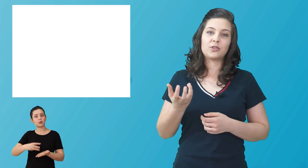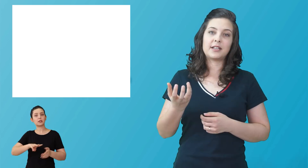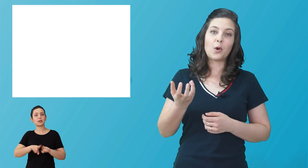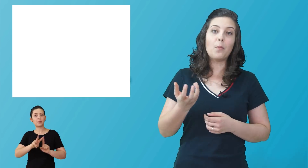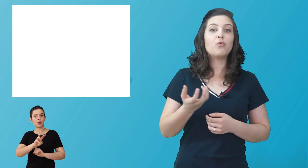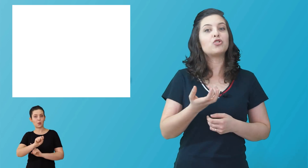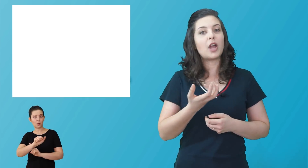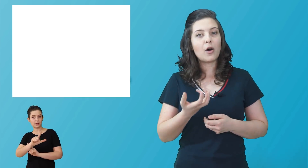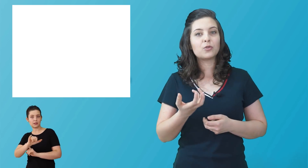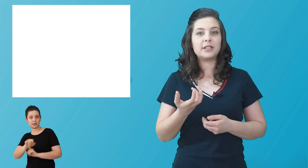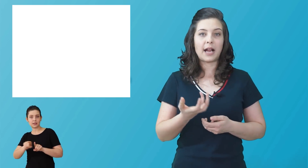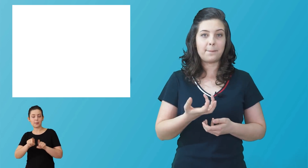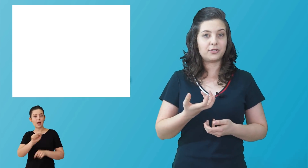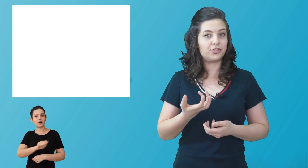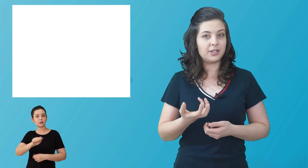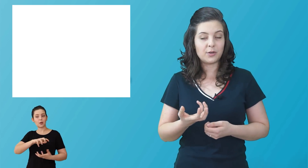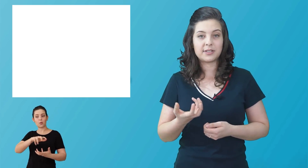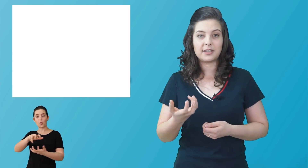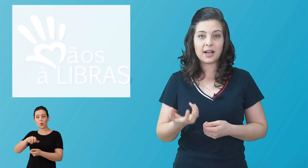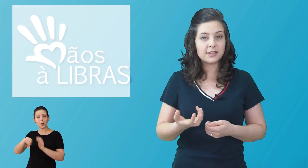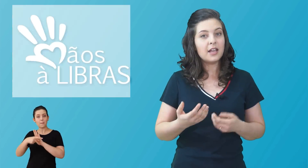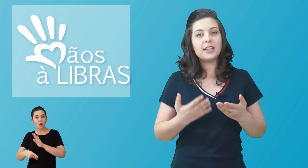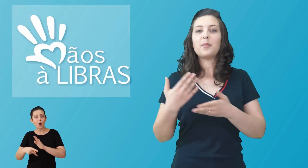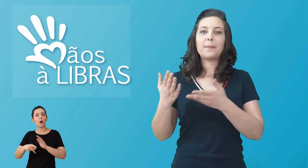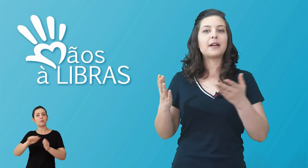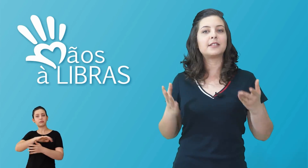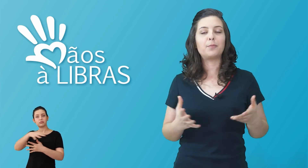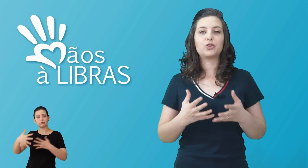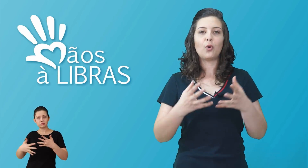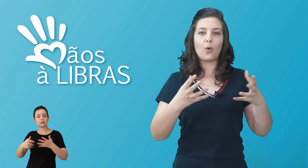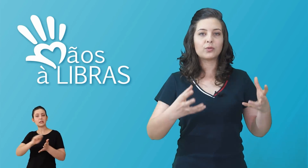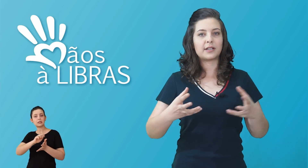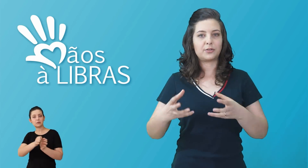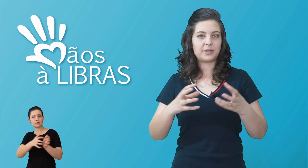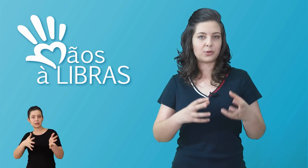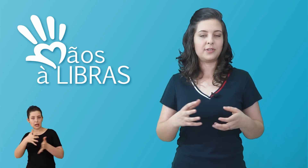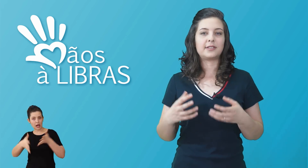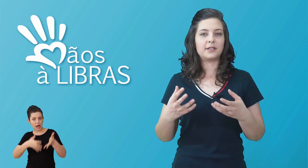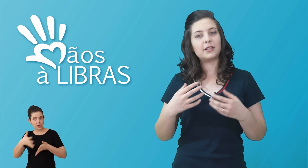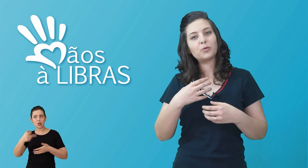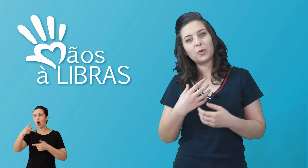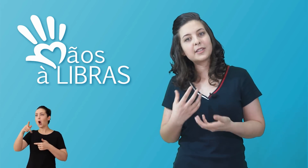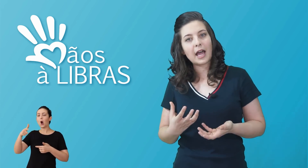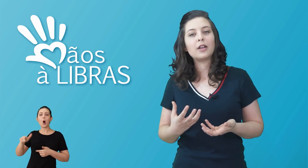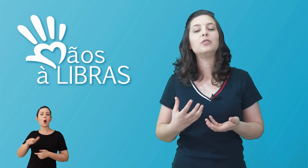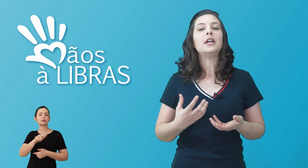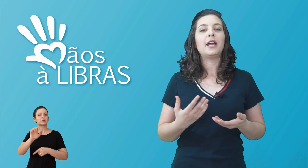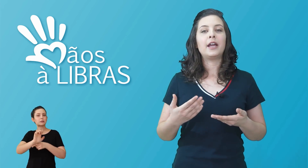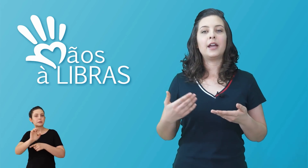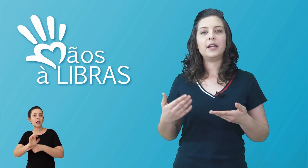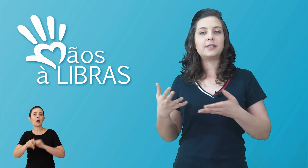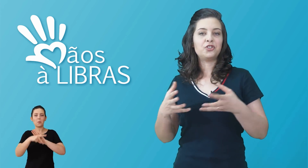é a Associação Mundial dos Intérpretes de Língua de Sinais, e também participo de outras associações do meu